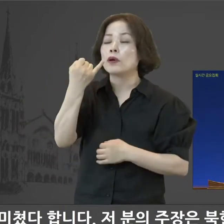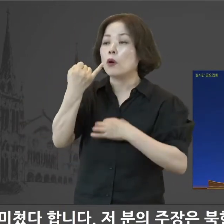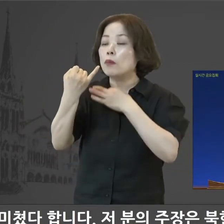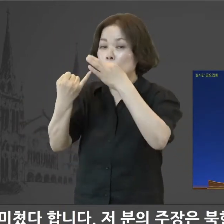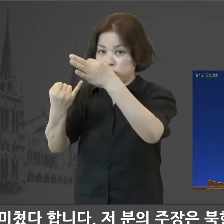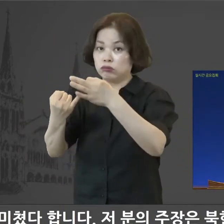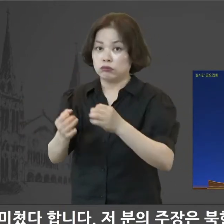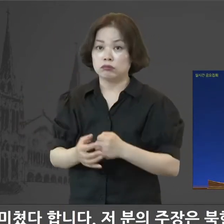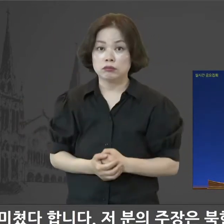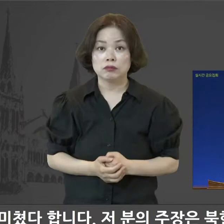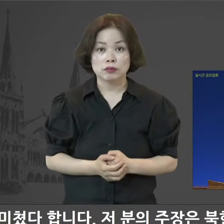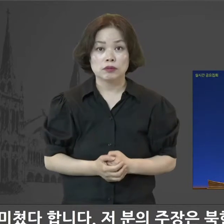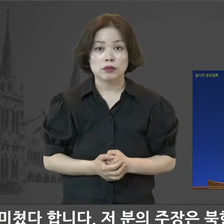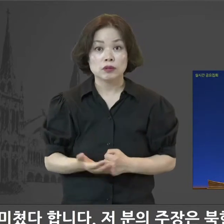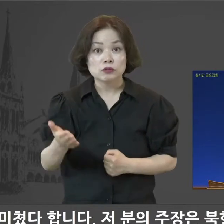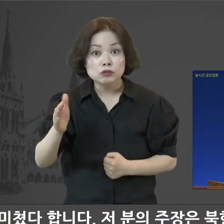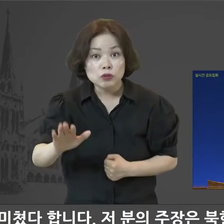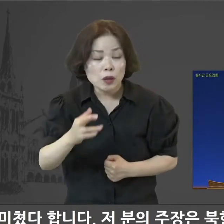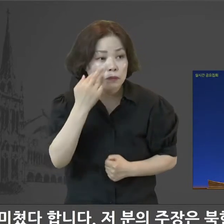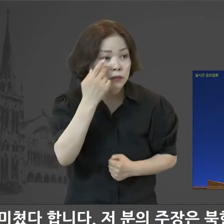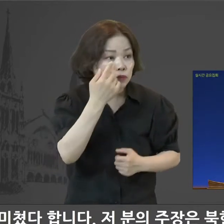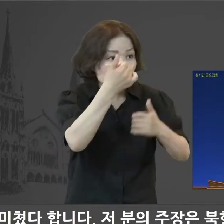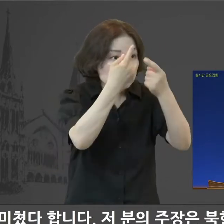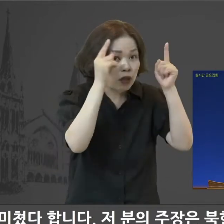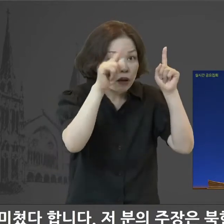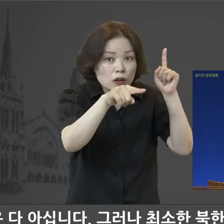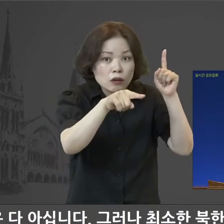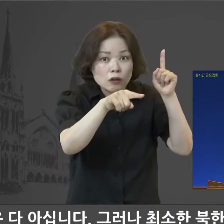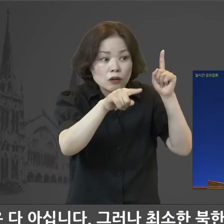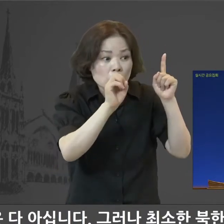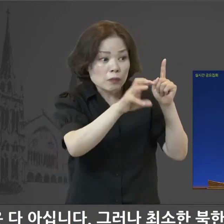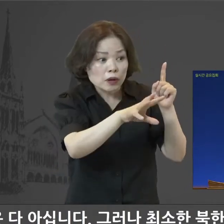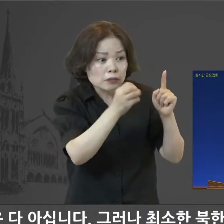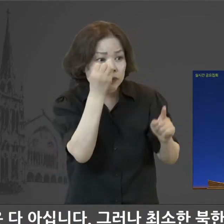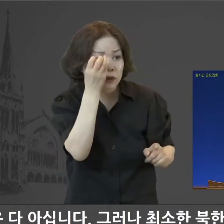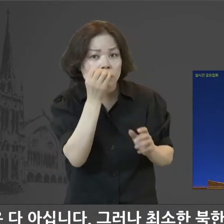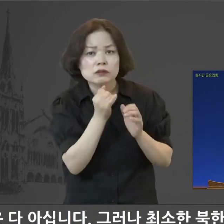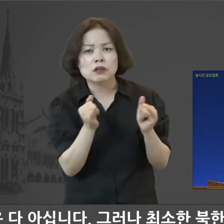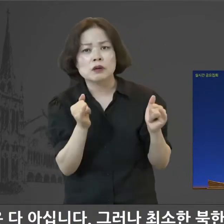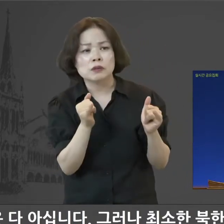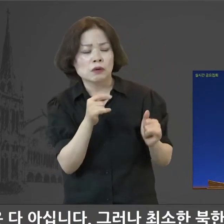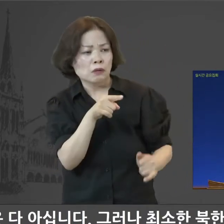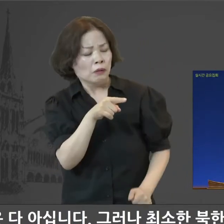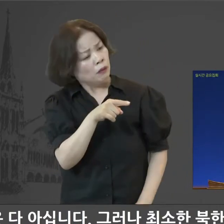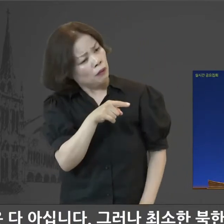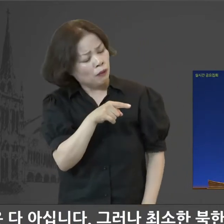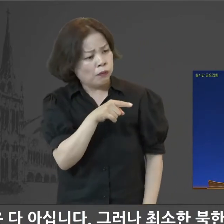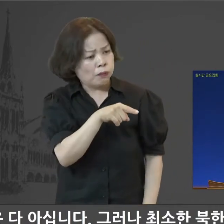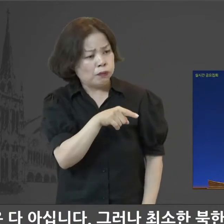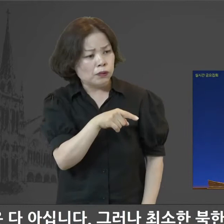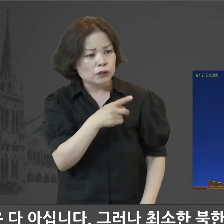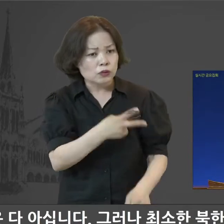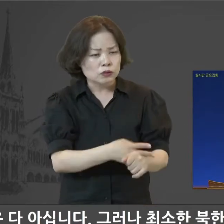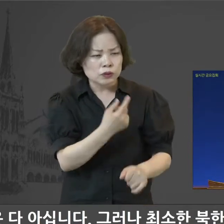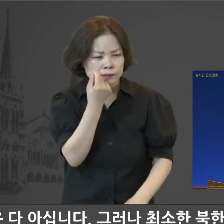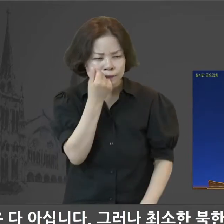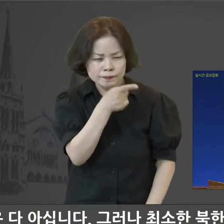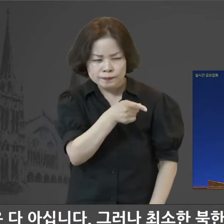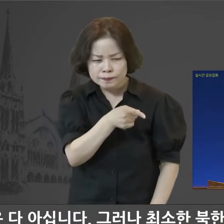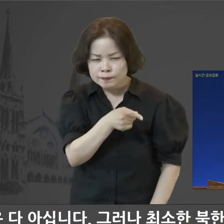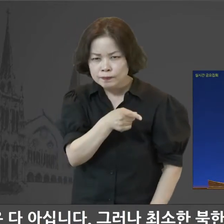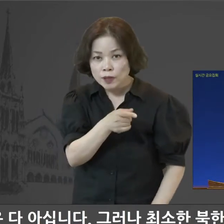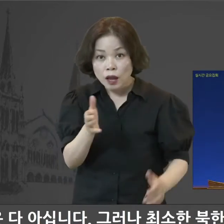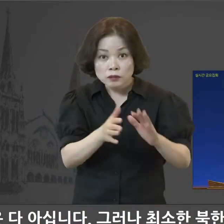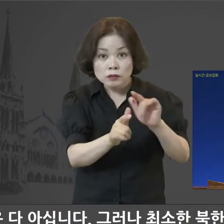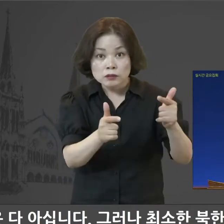엄마고. 근데 미국 대학에서는 그걸 얘기하면 이상한 사람으로 몰리고 교수님이 눈치를 주고 동료